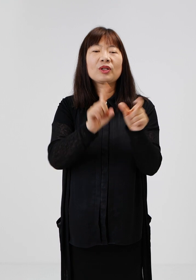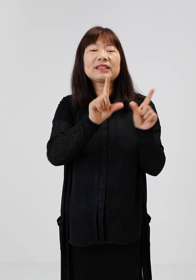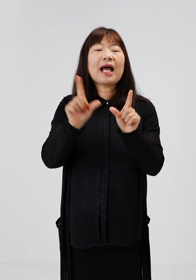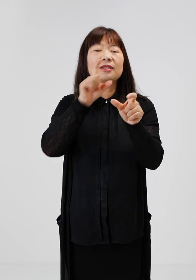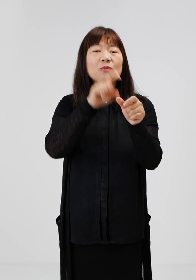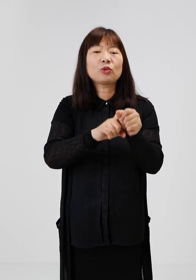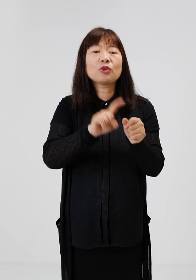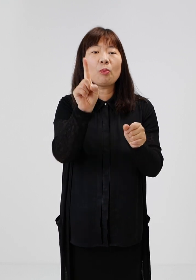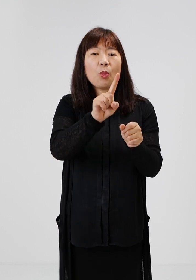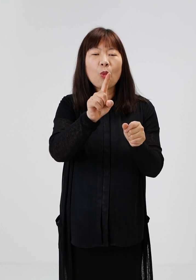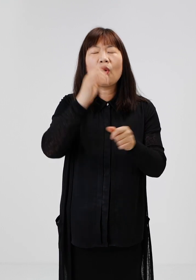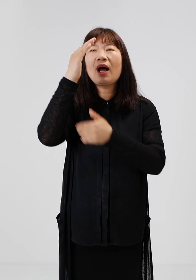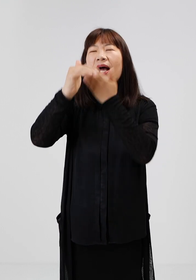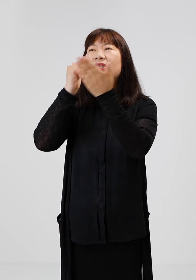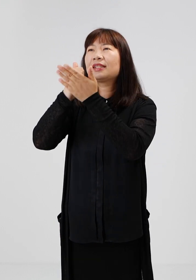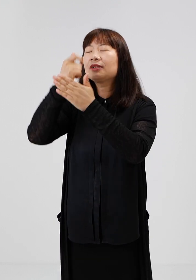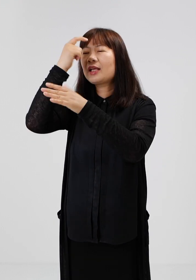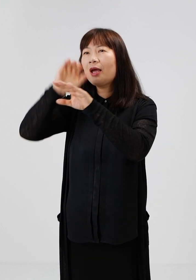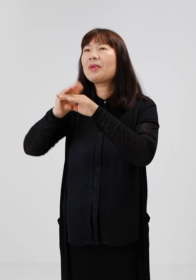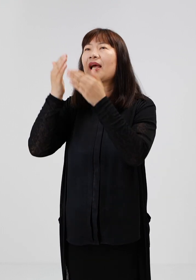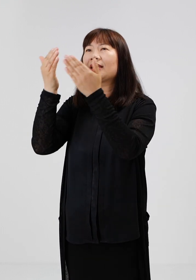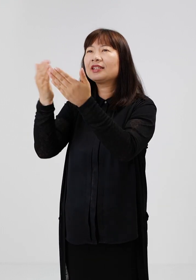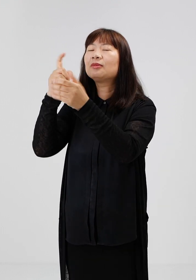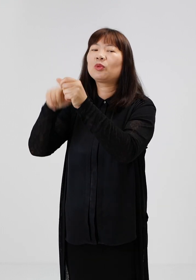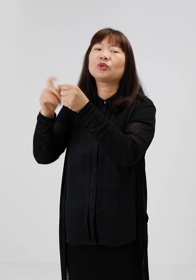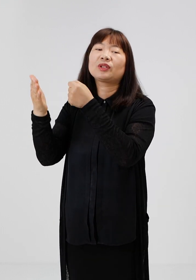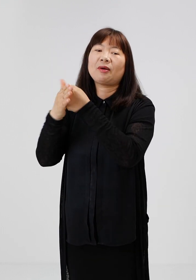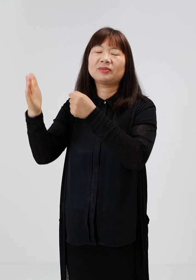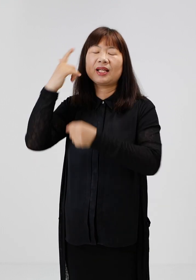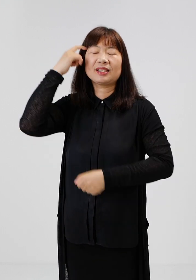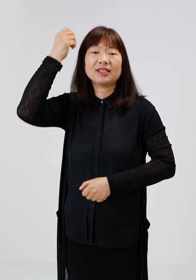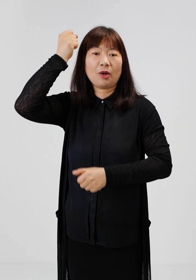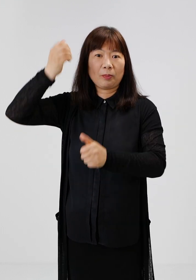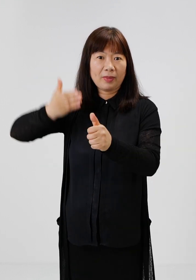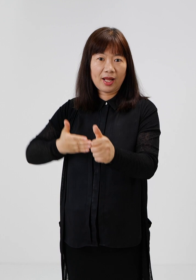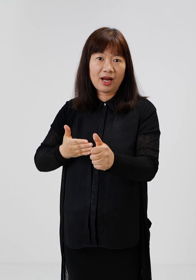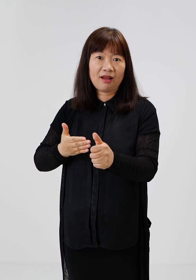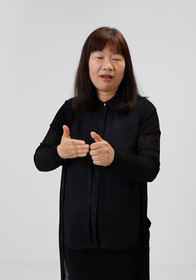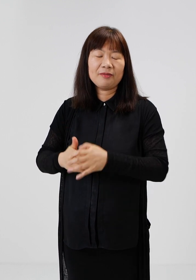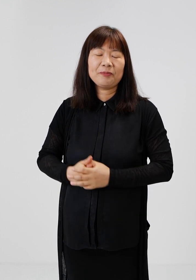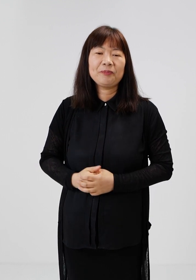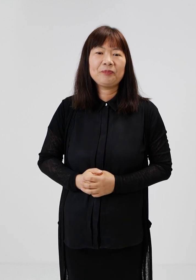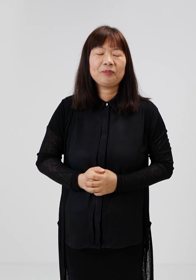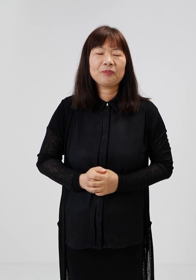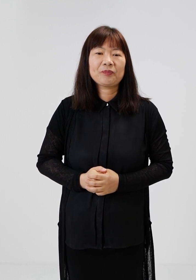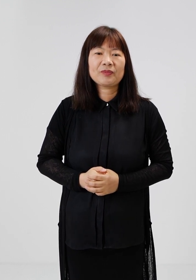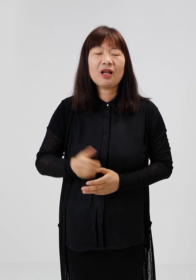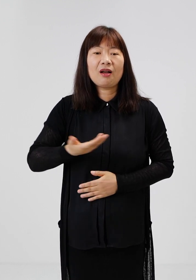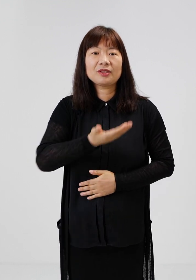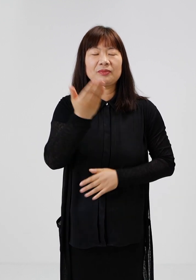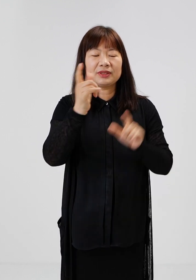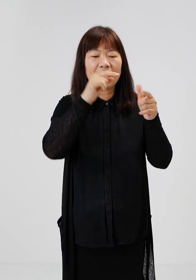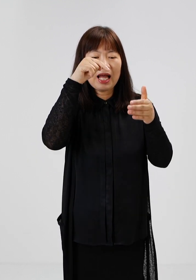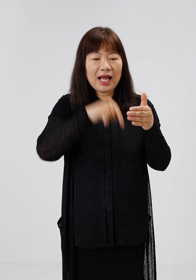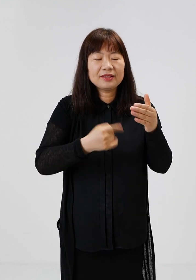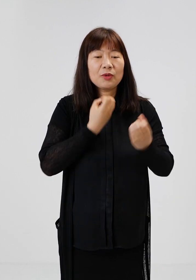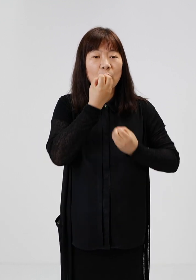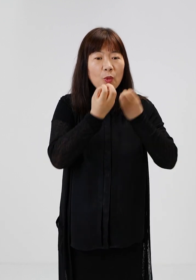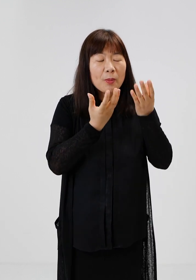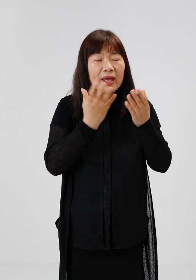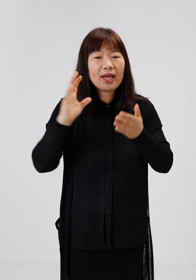하나님을 예배하는 일이다. 할렐루야. 이것이 여러분들의 삶의 고백이